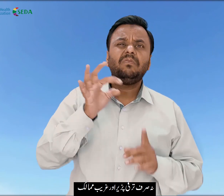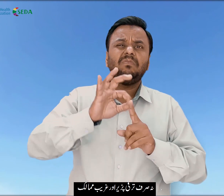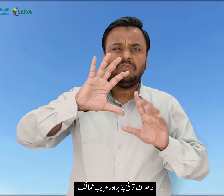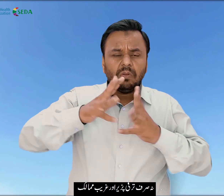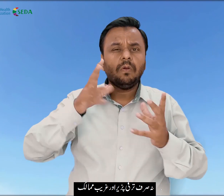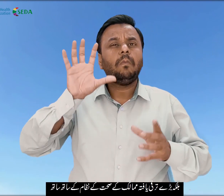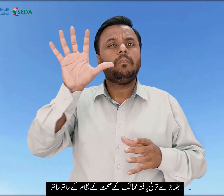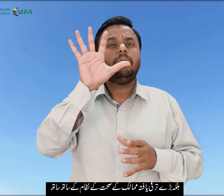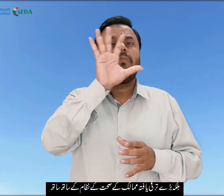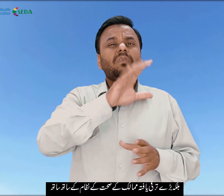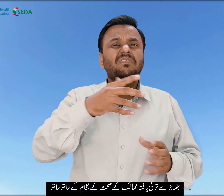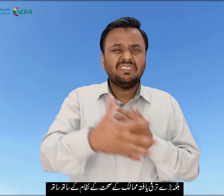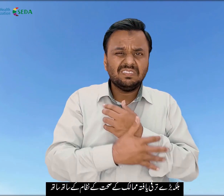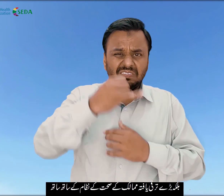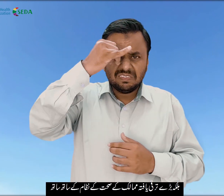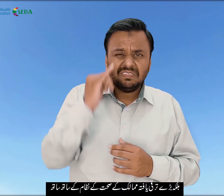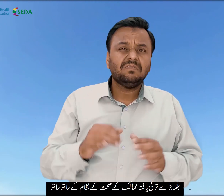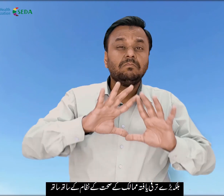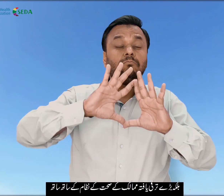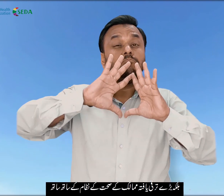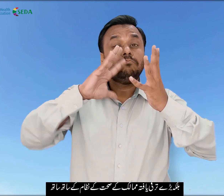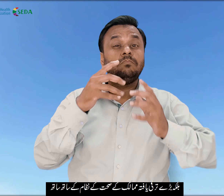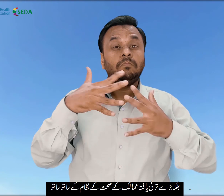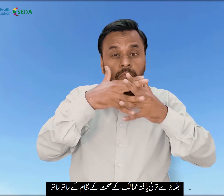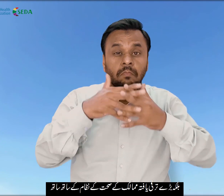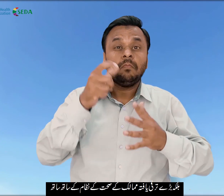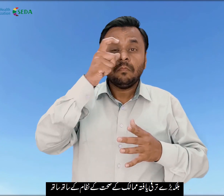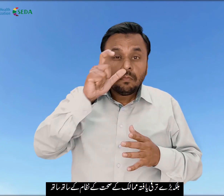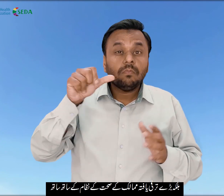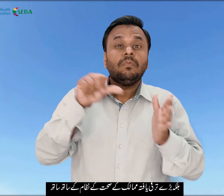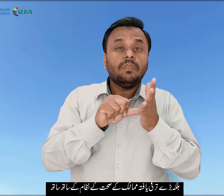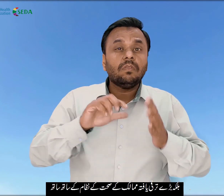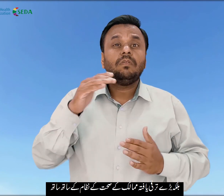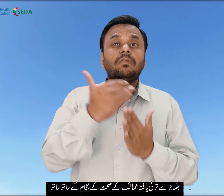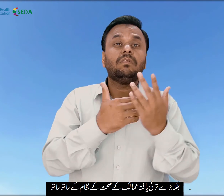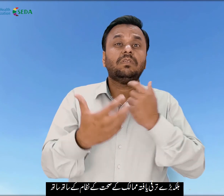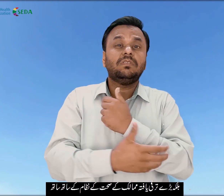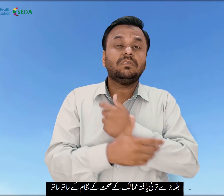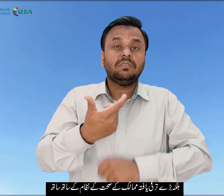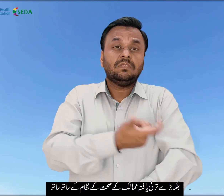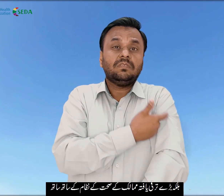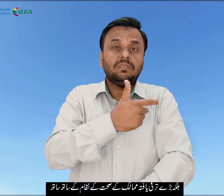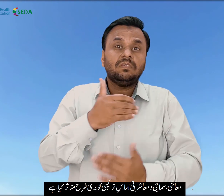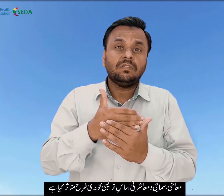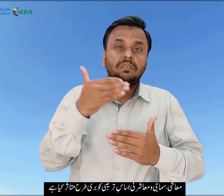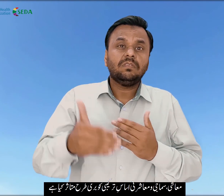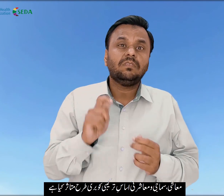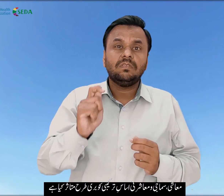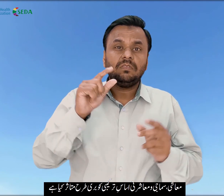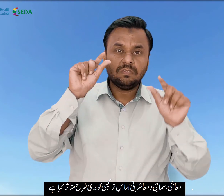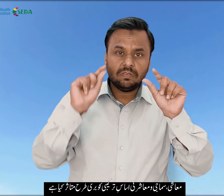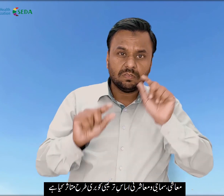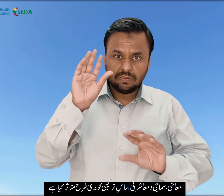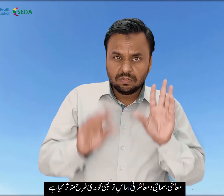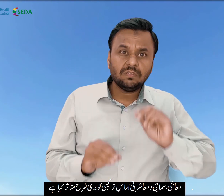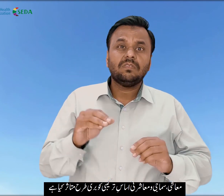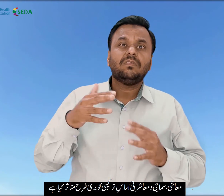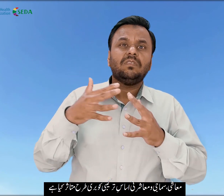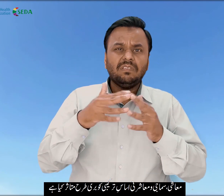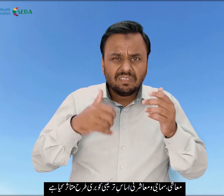ممالک بلکہ بڑے ترقی یافتہ ممالک کے صحت کے نظام کے ساتھ ساتھ معاشی، سماجی و